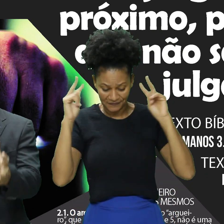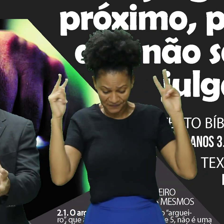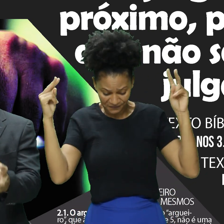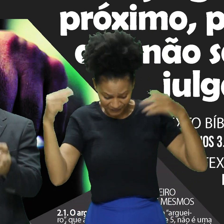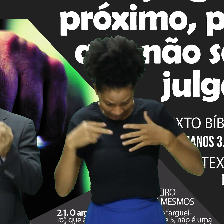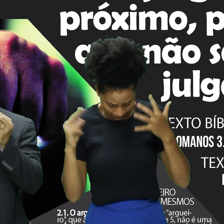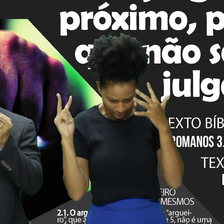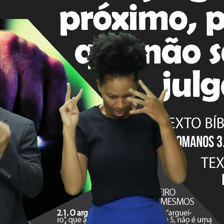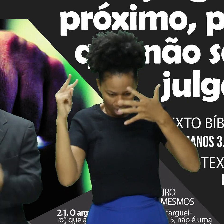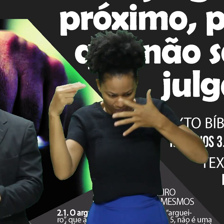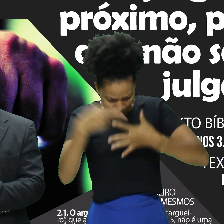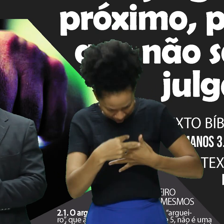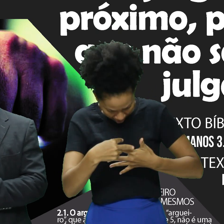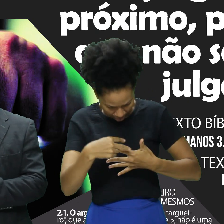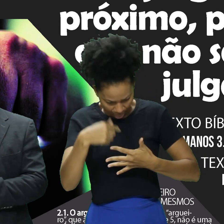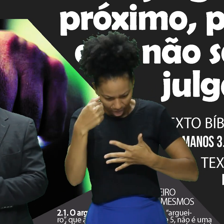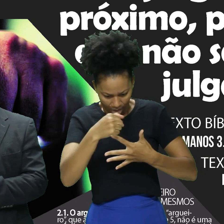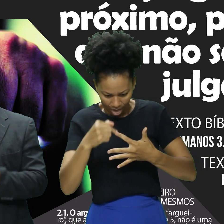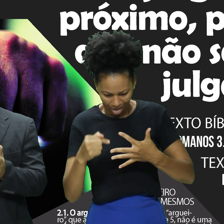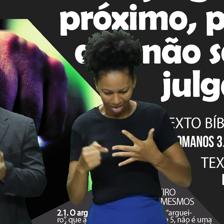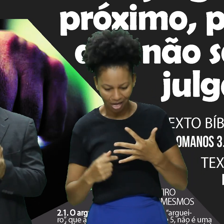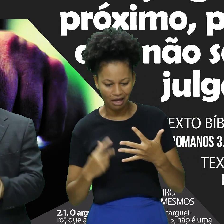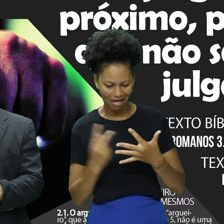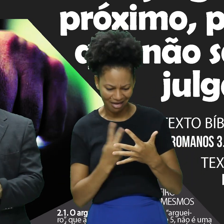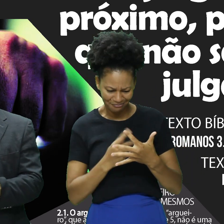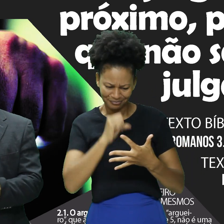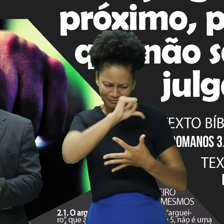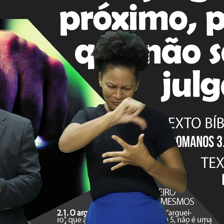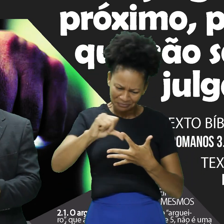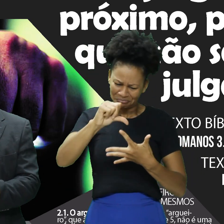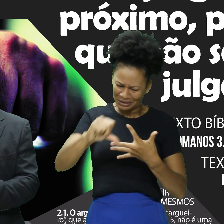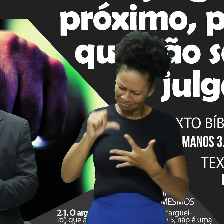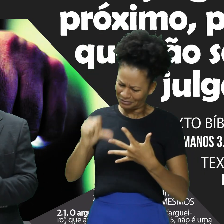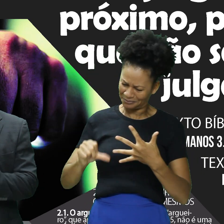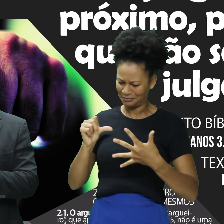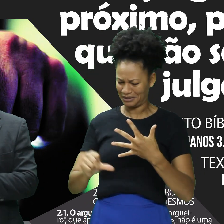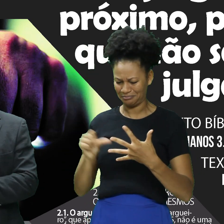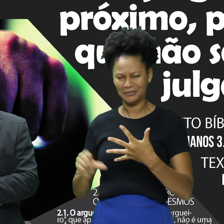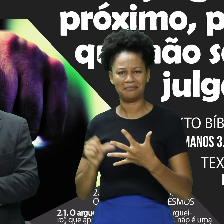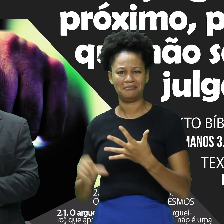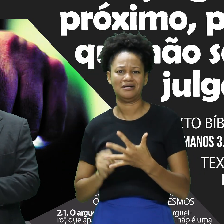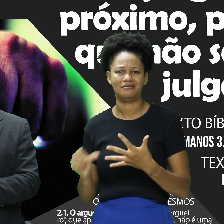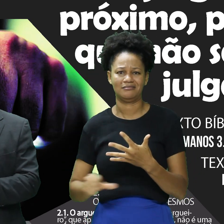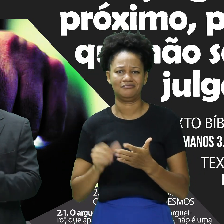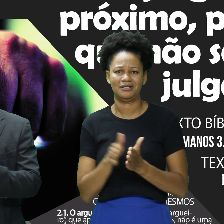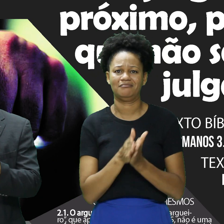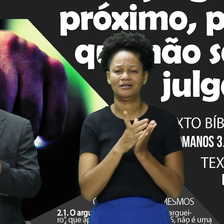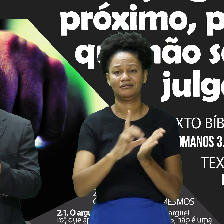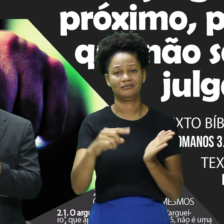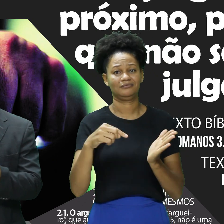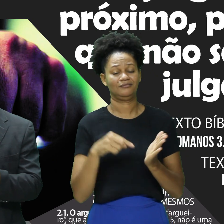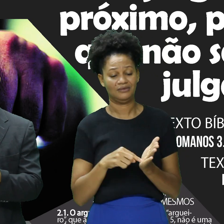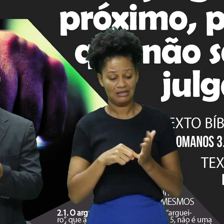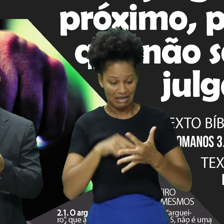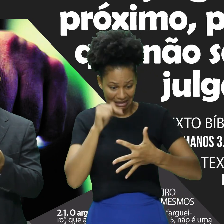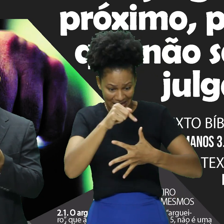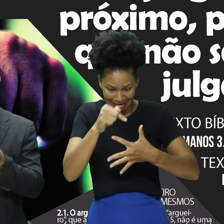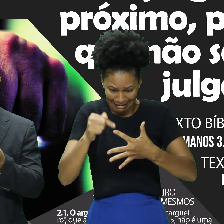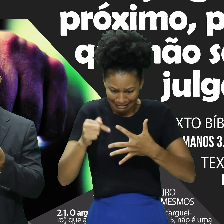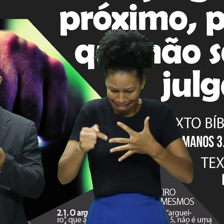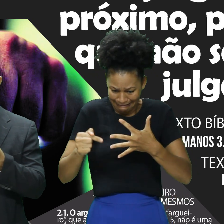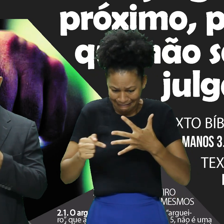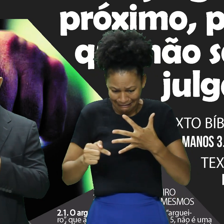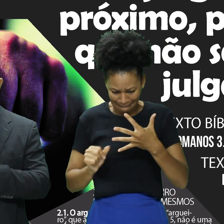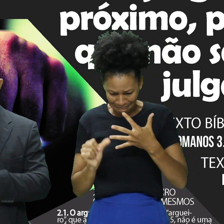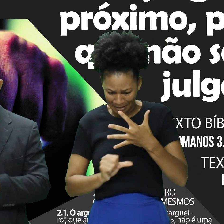precisam ser mudadas, precisam ser transformadas pela palavra de Deus. E essas coisas,